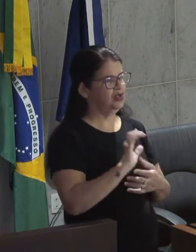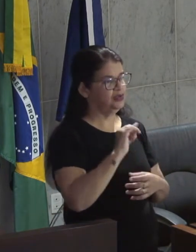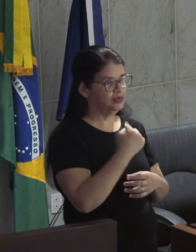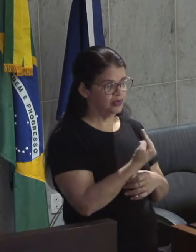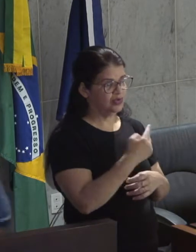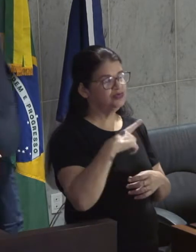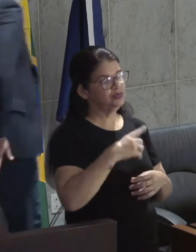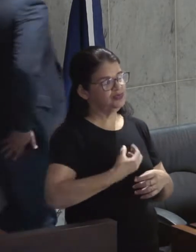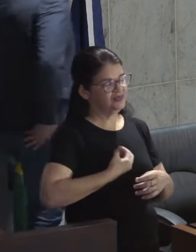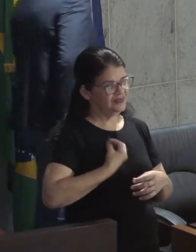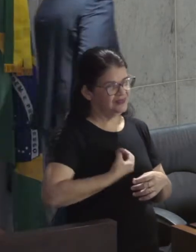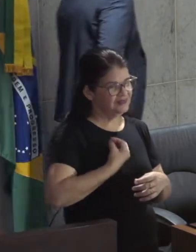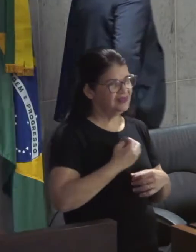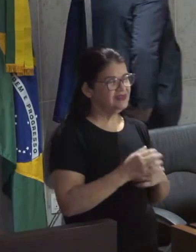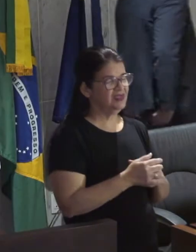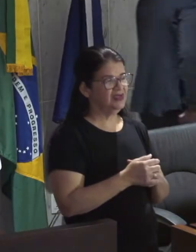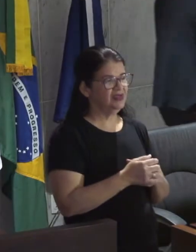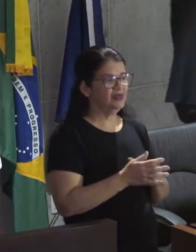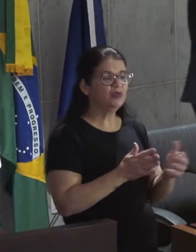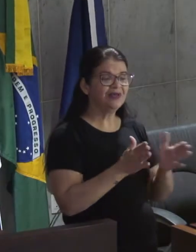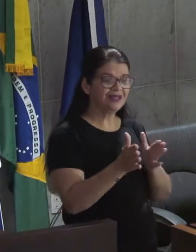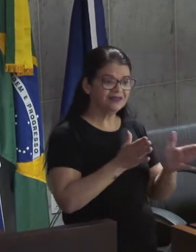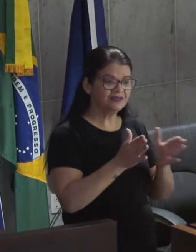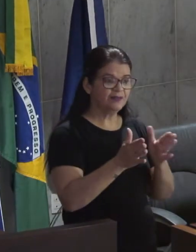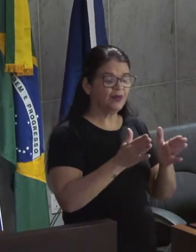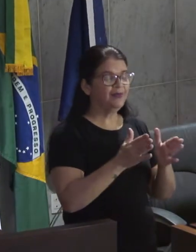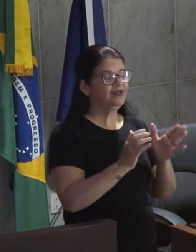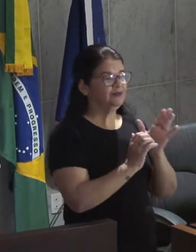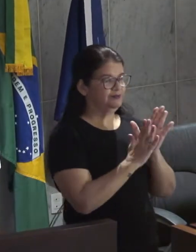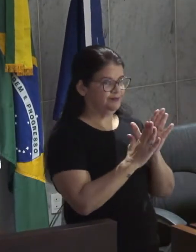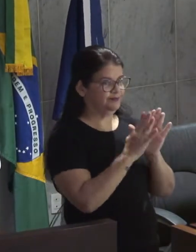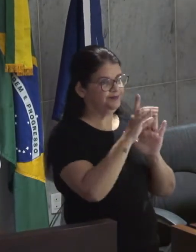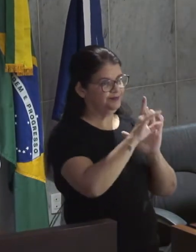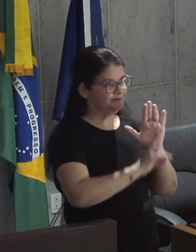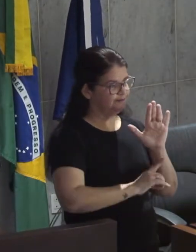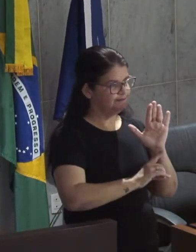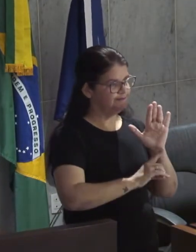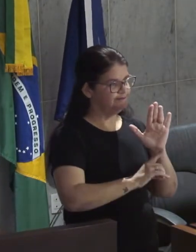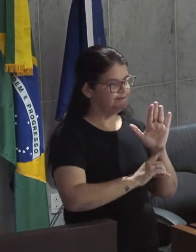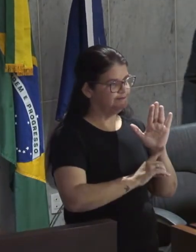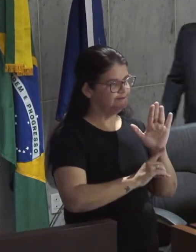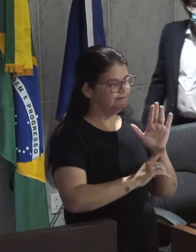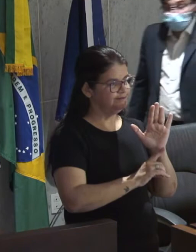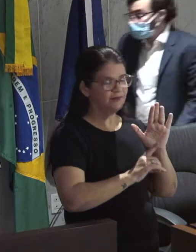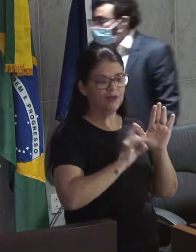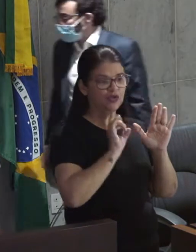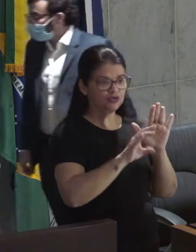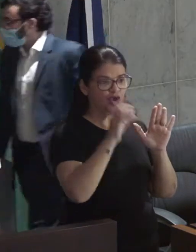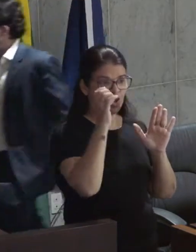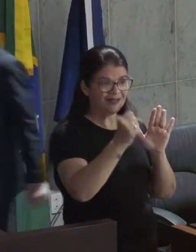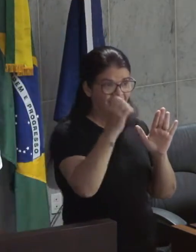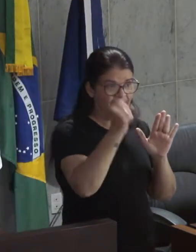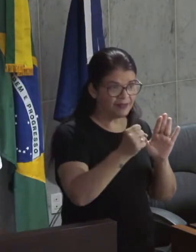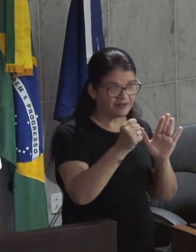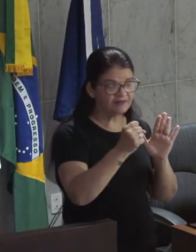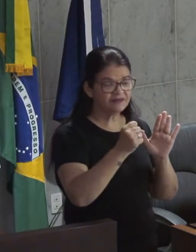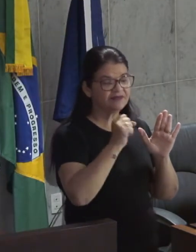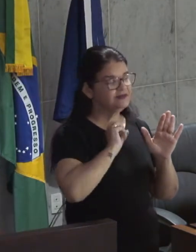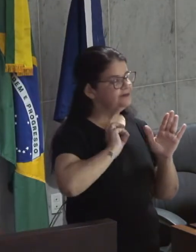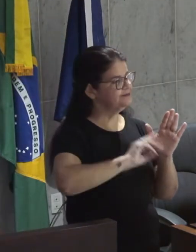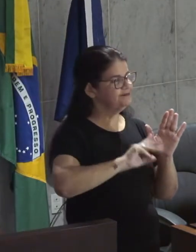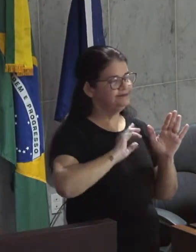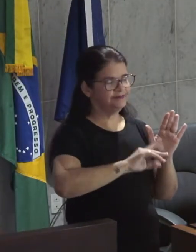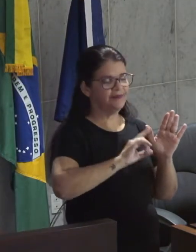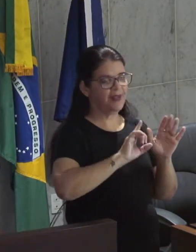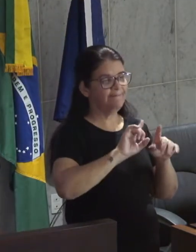estamos vivenciando, nesse momento, retirada de direitos, não só da Previdência Social,